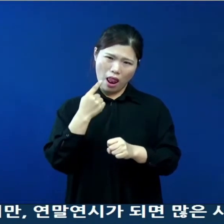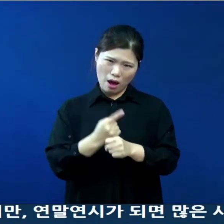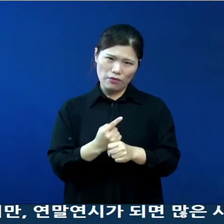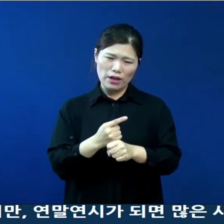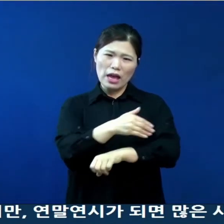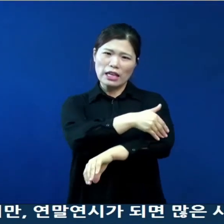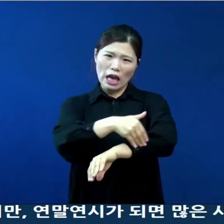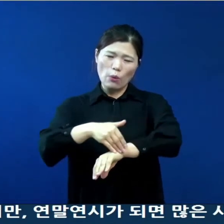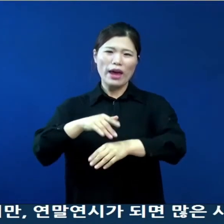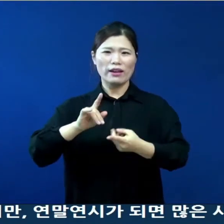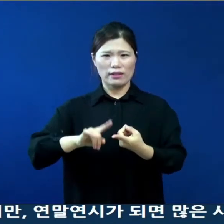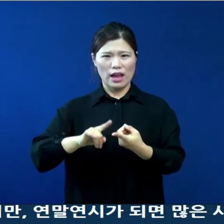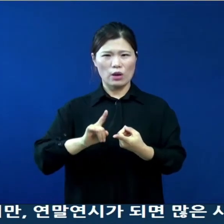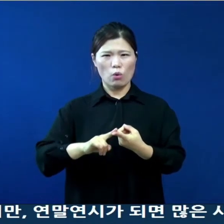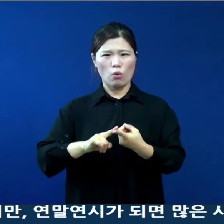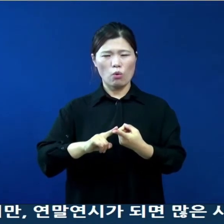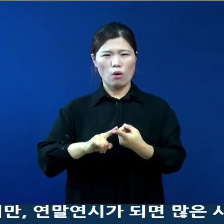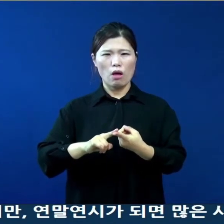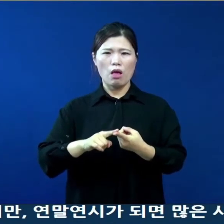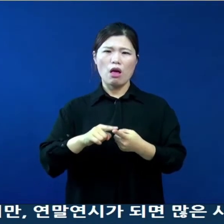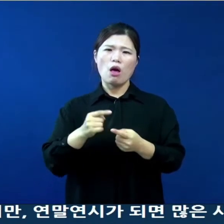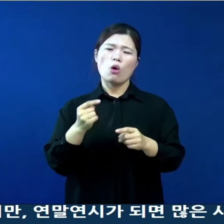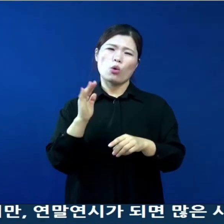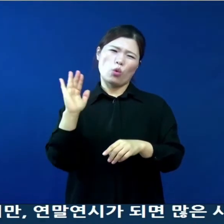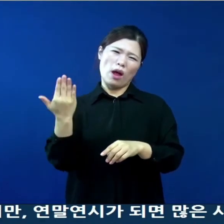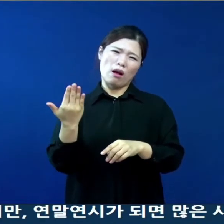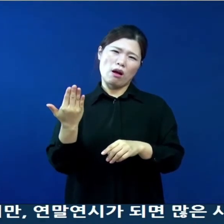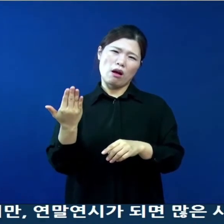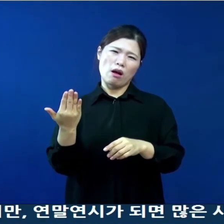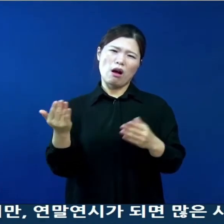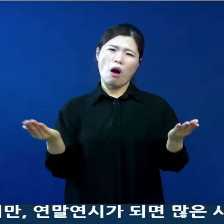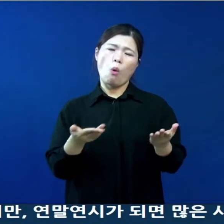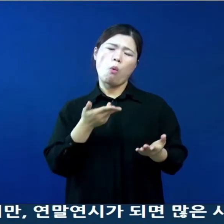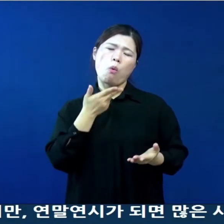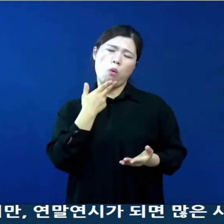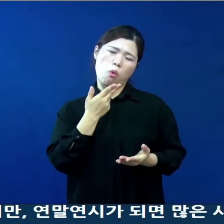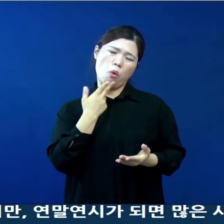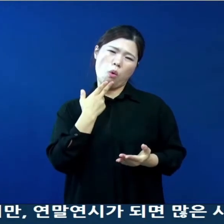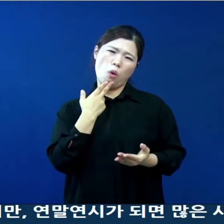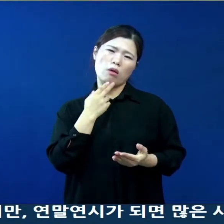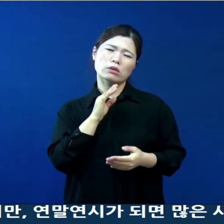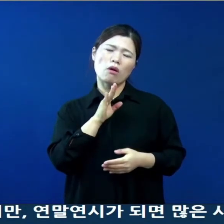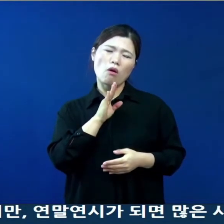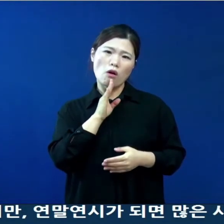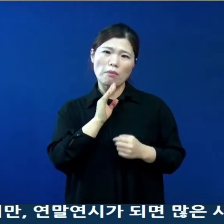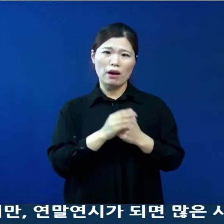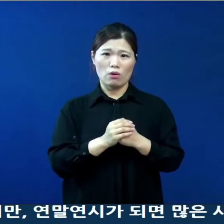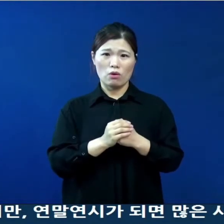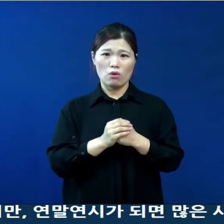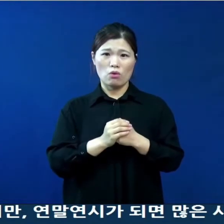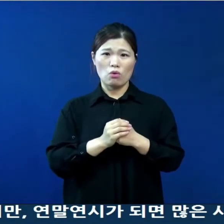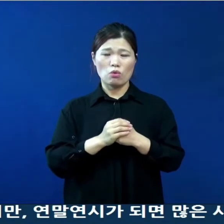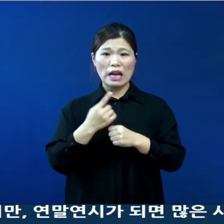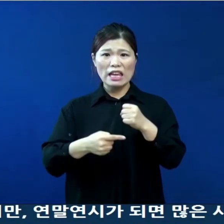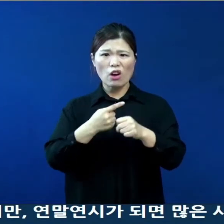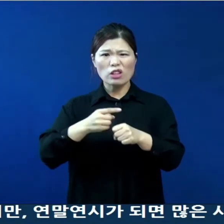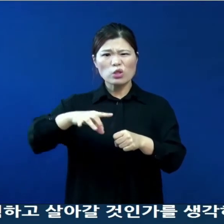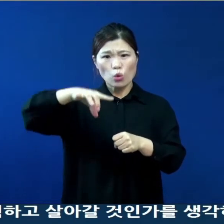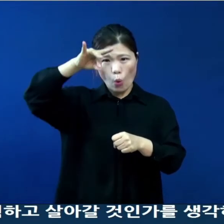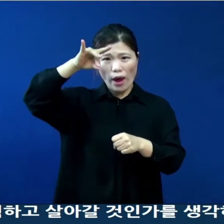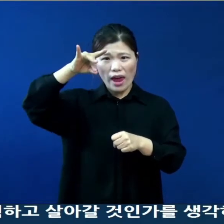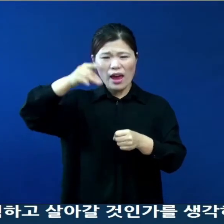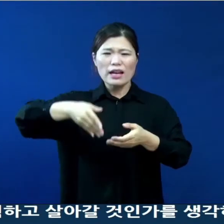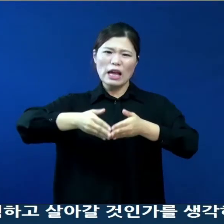계획대로 진행된 것이 없는 한 해가 있었을까 싶을 정도로 우리가 연초에 세웠던 계획들,